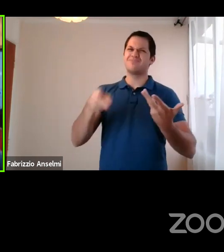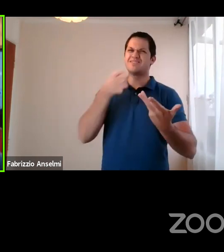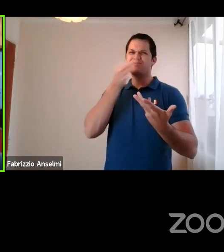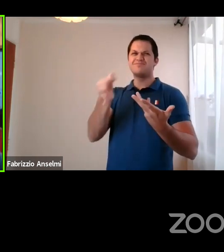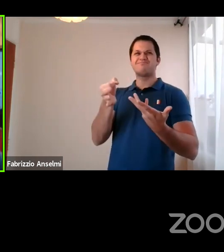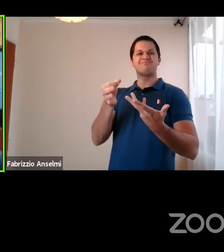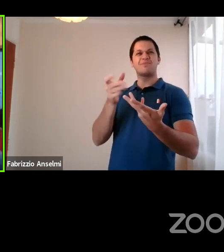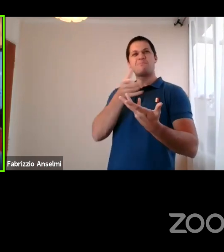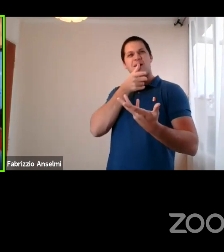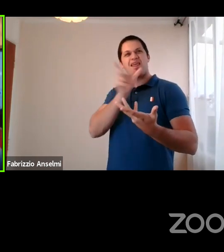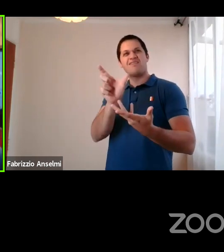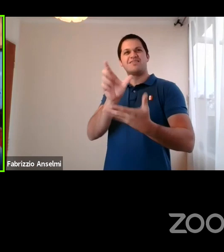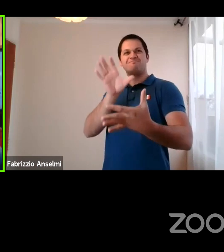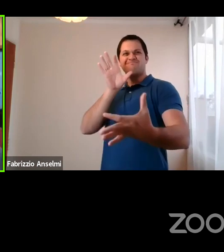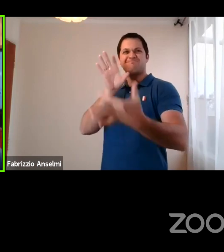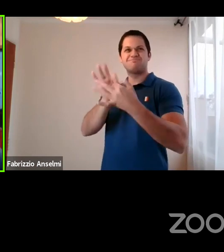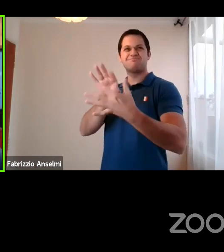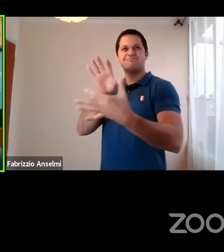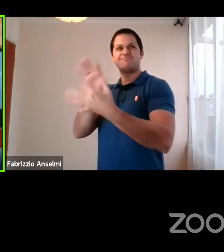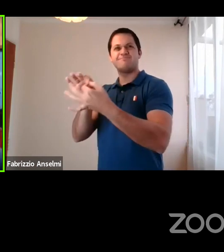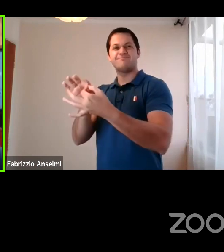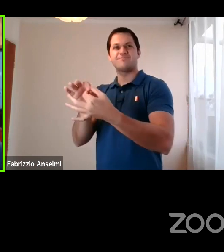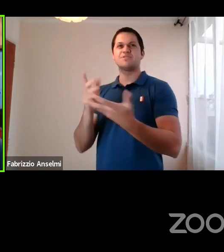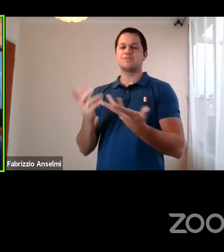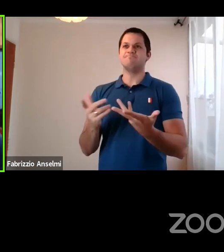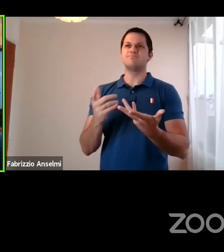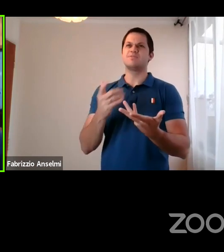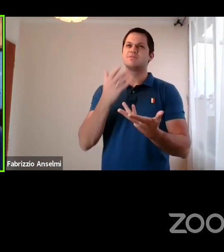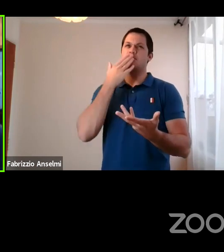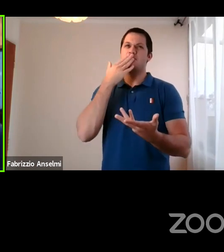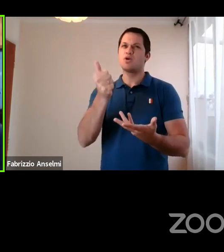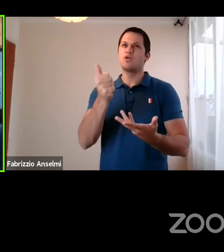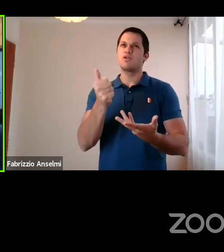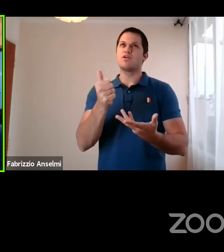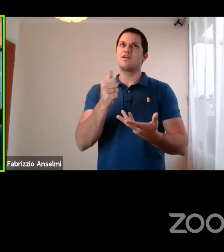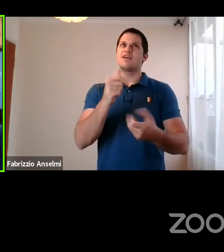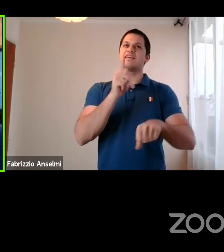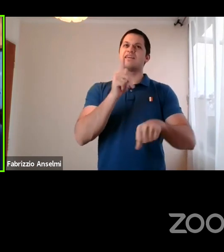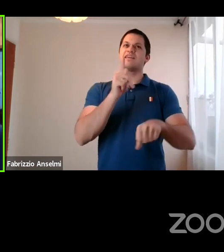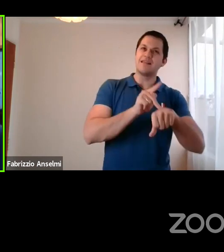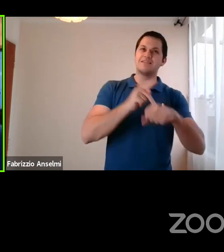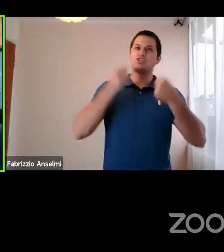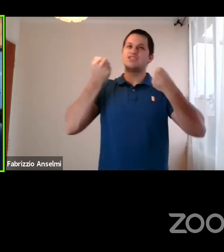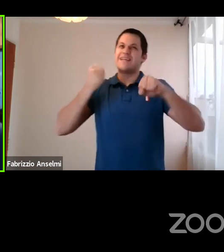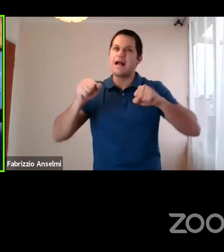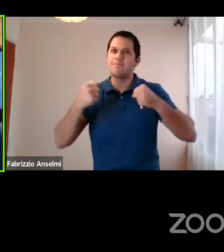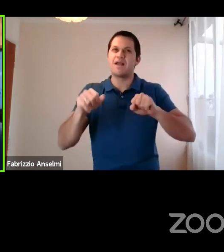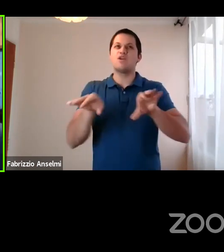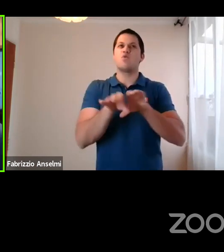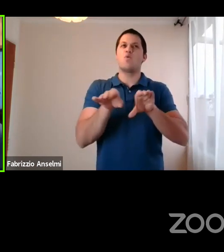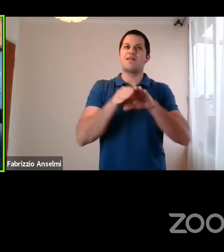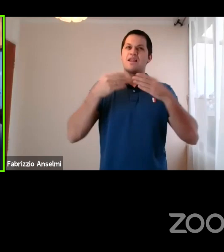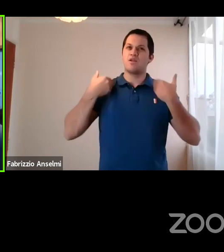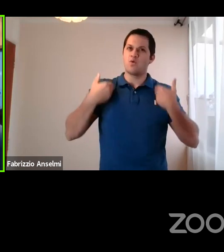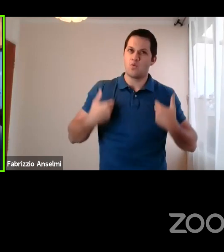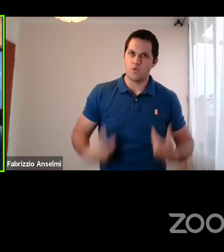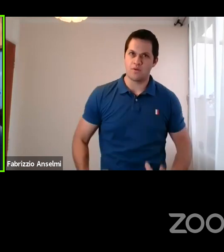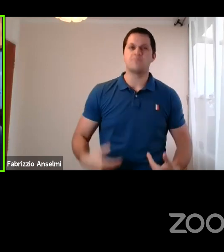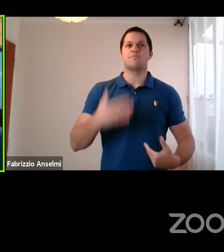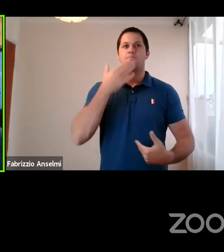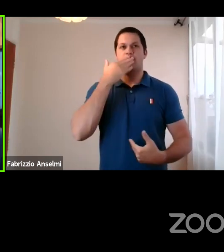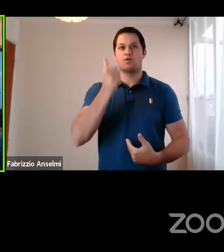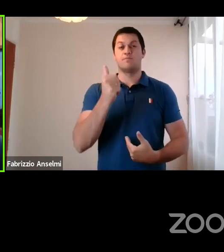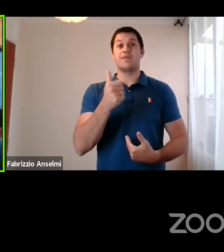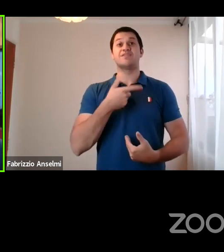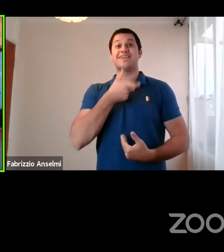por el movimiento. Y eso lo llamó kinesioterapia. Ese nombre no se arraigó tan